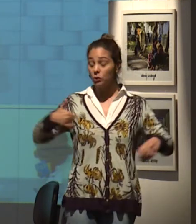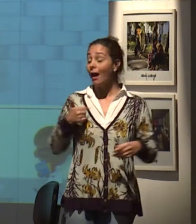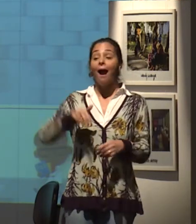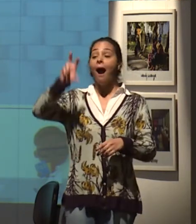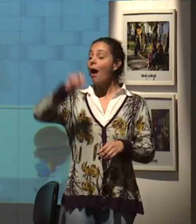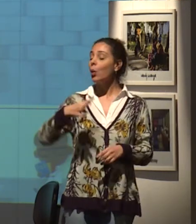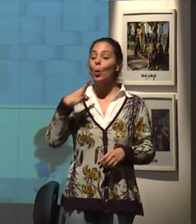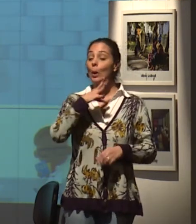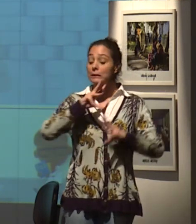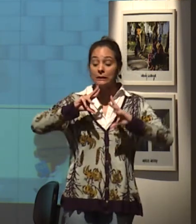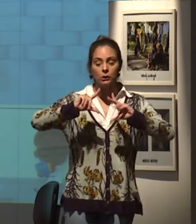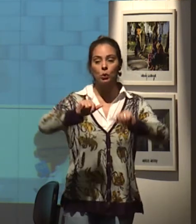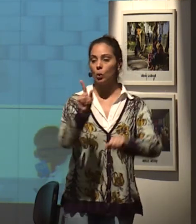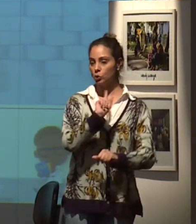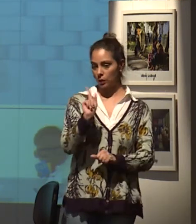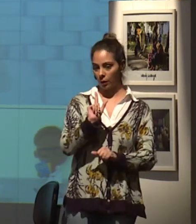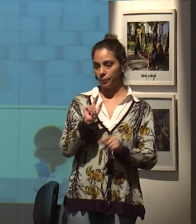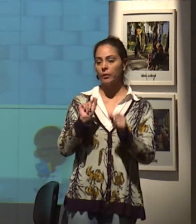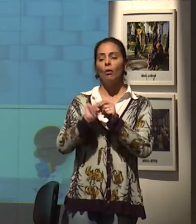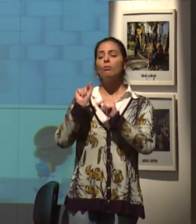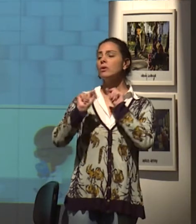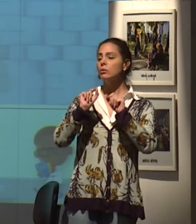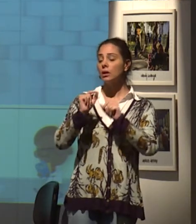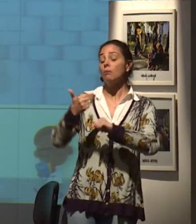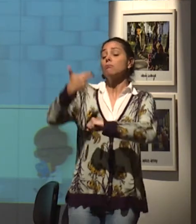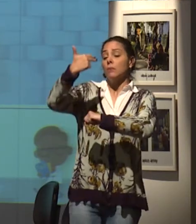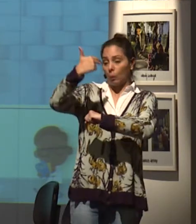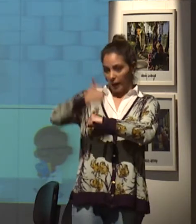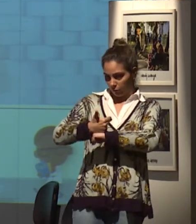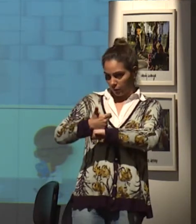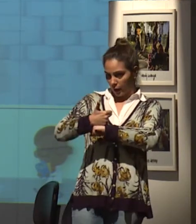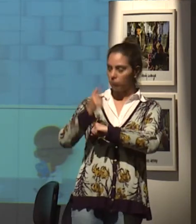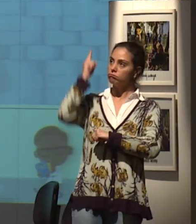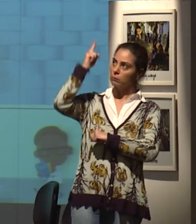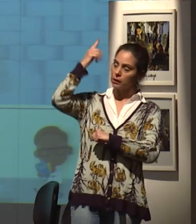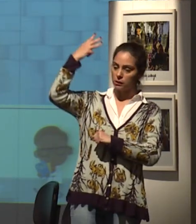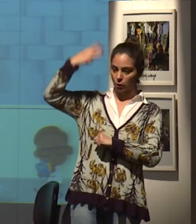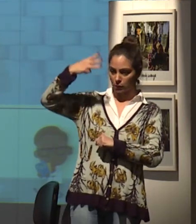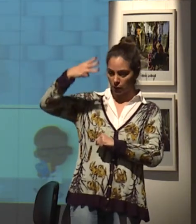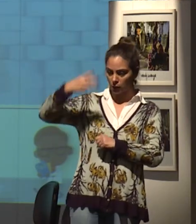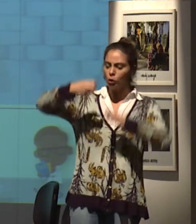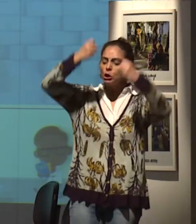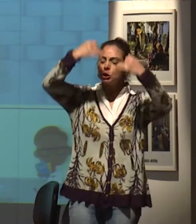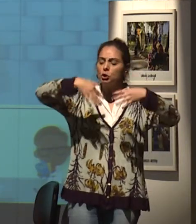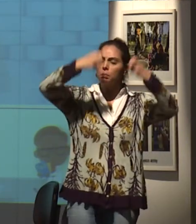e vários outros. Os alunos não conheciam todos. Então, o que eu fiz? Eu voltei lá no